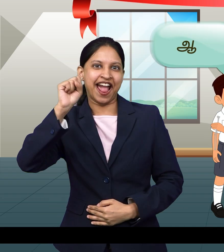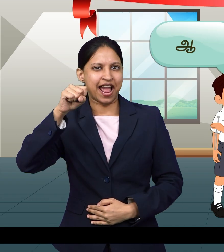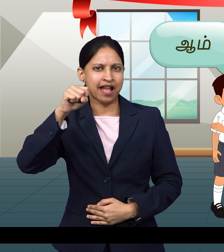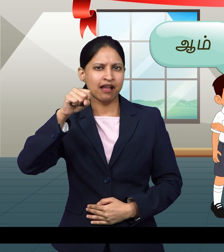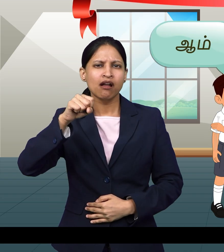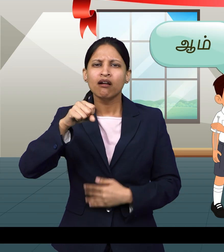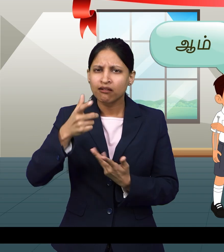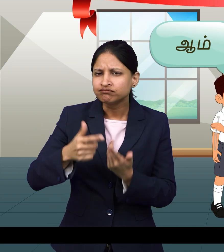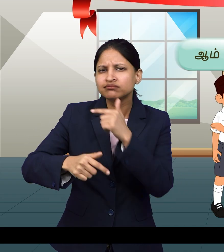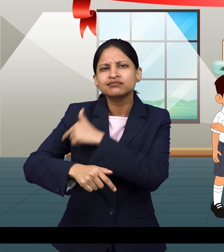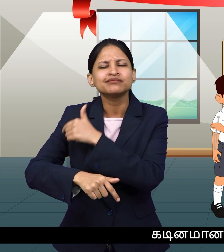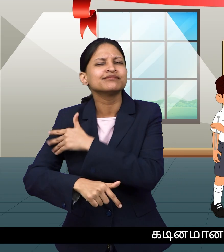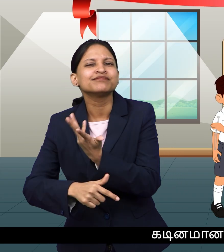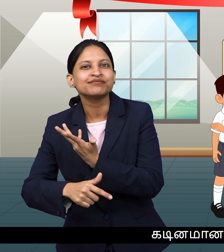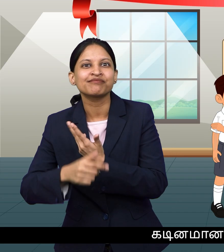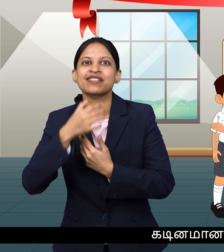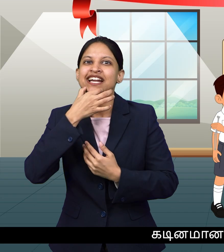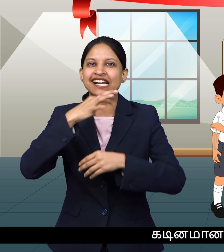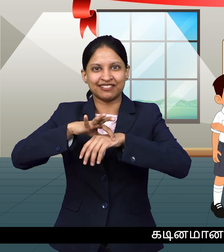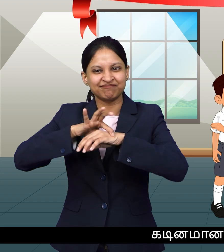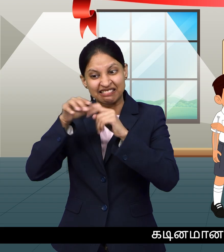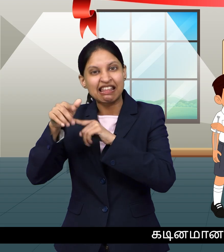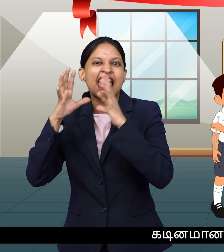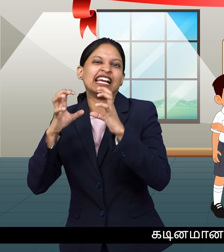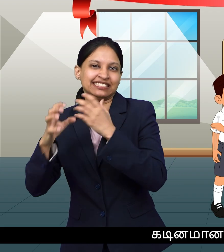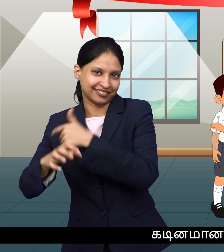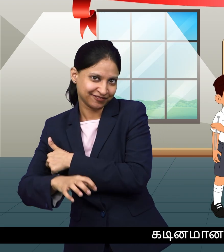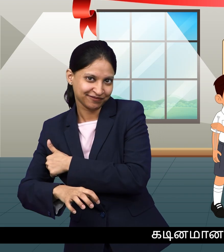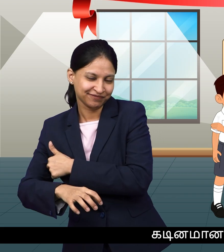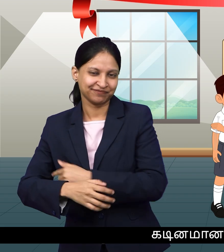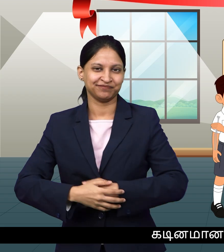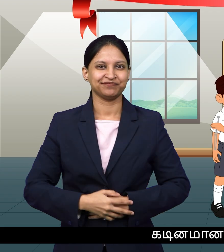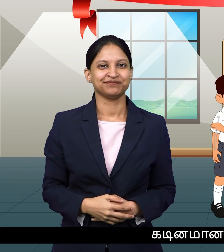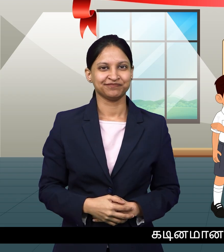உணர்கிறீர்களா? ஆம், கடினமான விஷயம் எலும்பு.